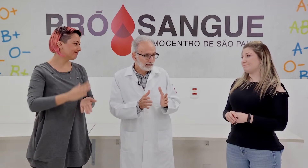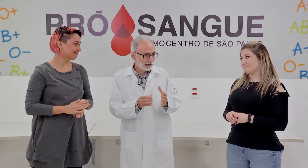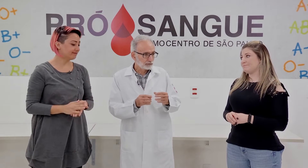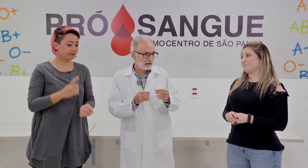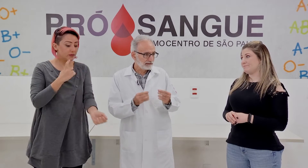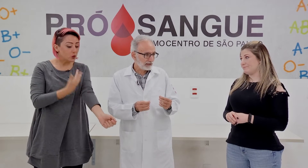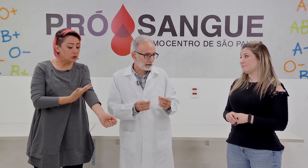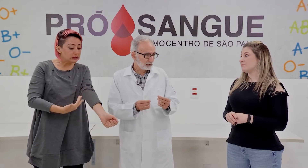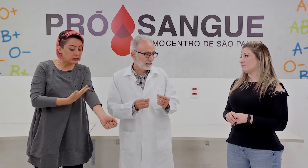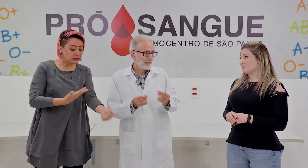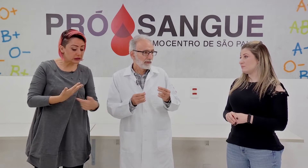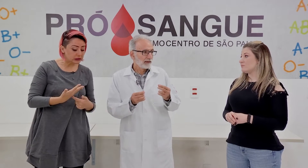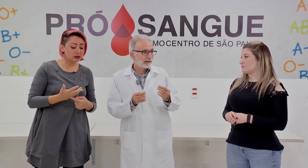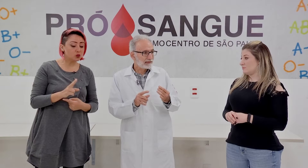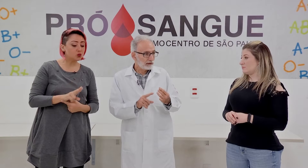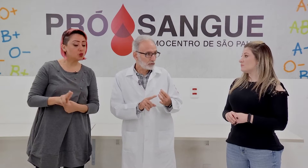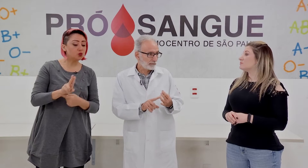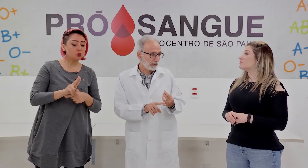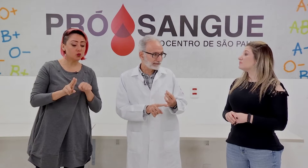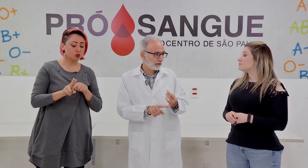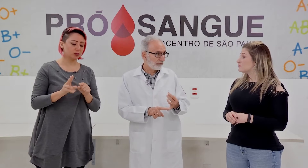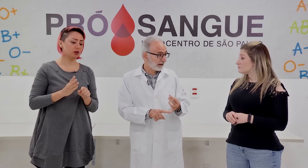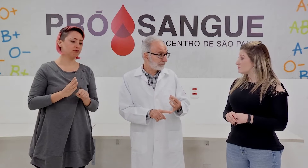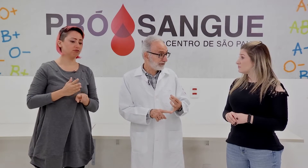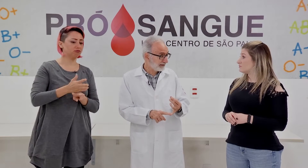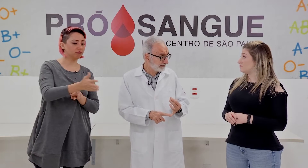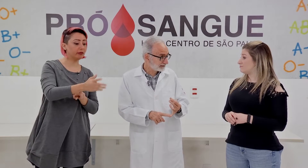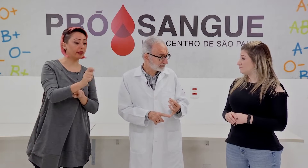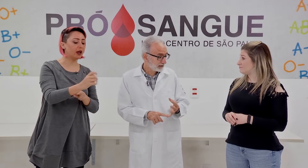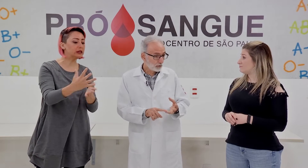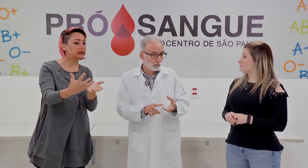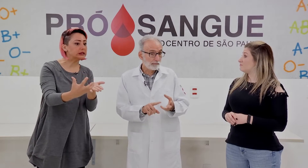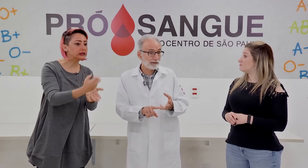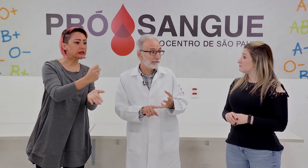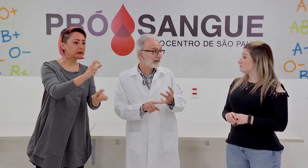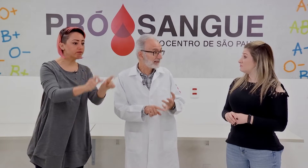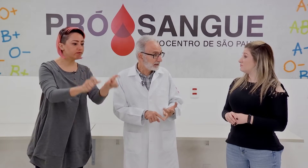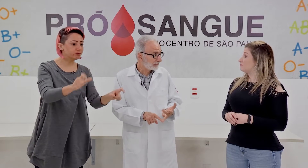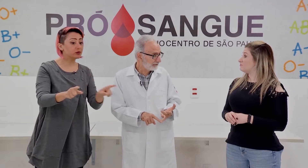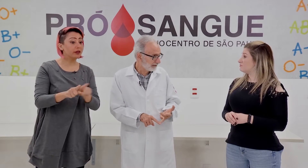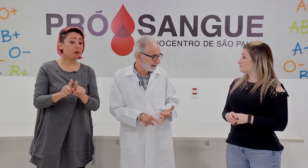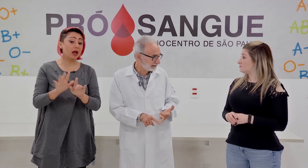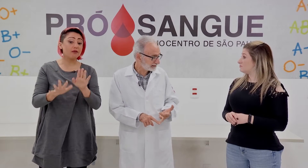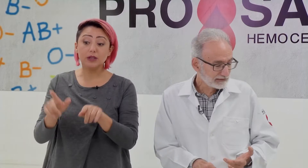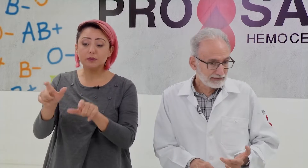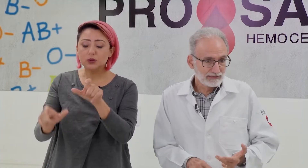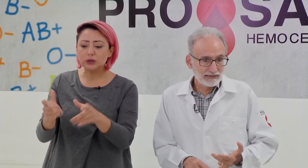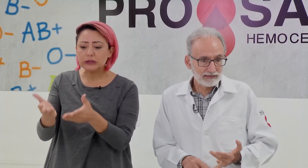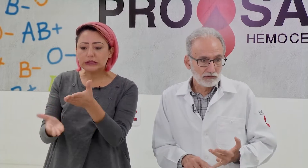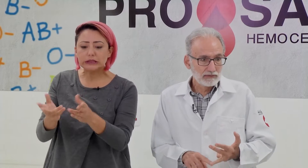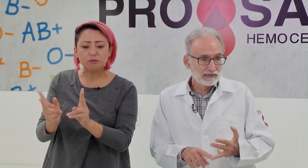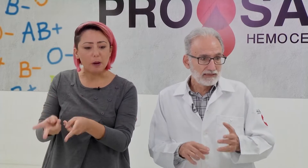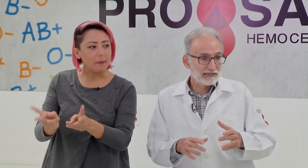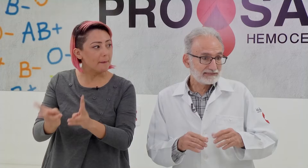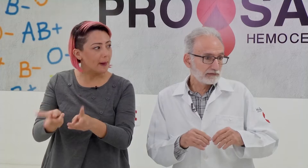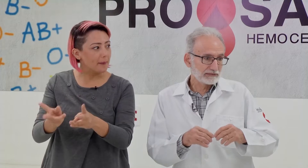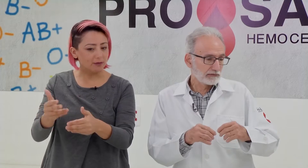é utilizado tanto para salvar vidas como para manter vidas. Então, em situação, por